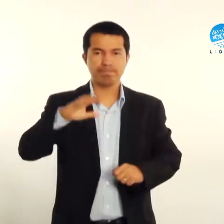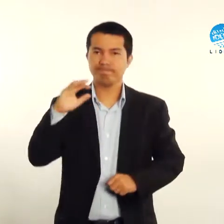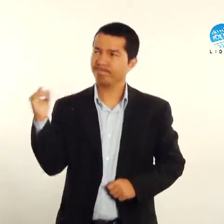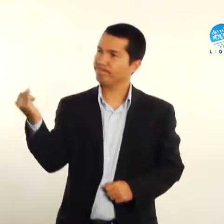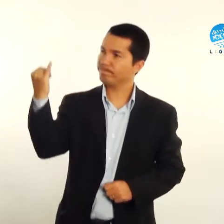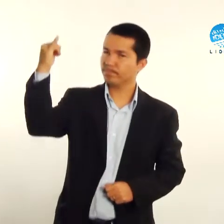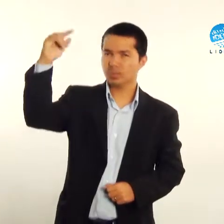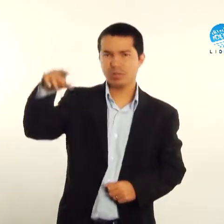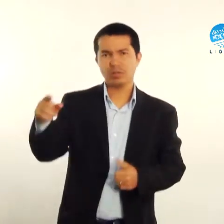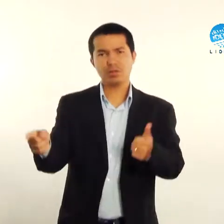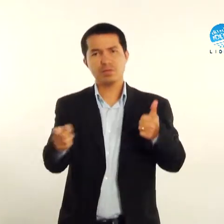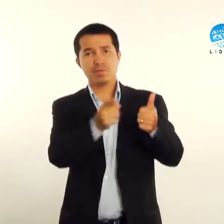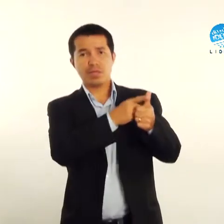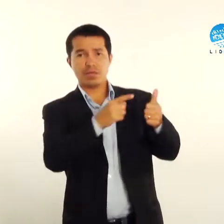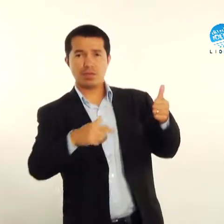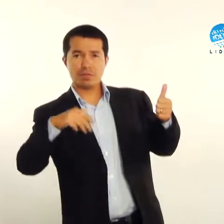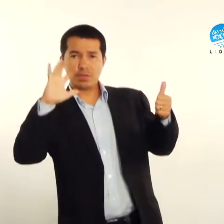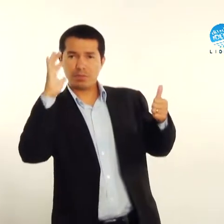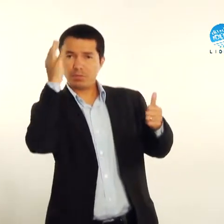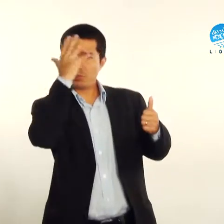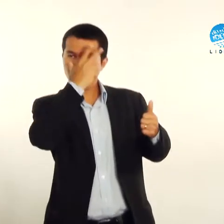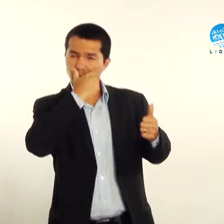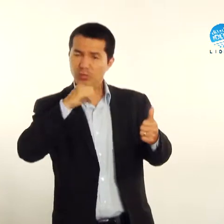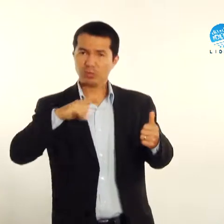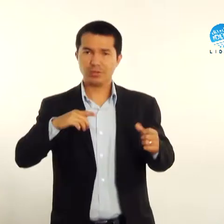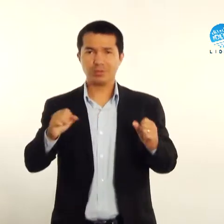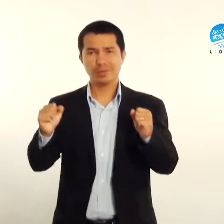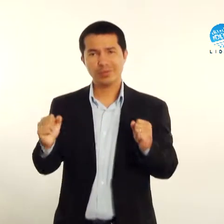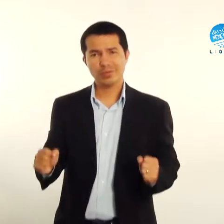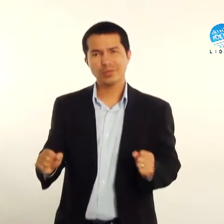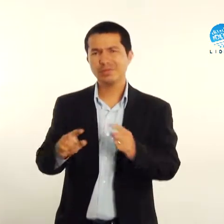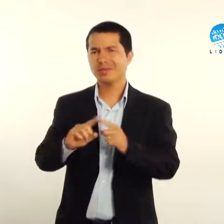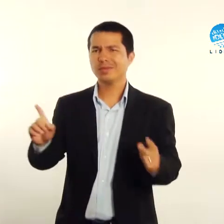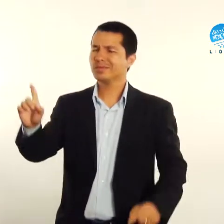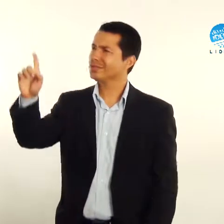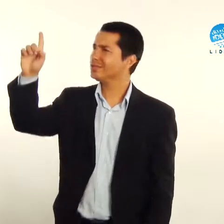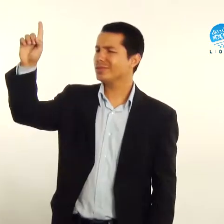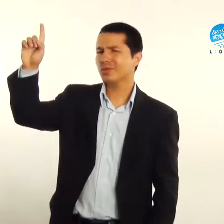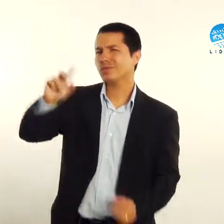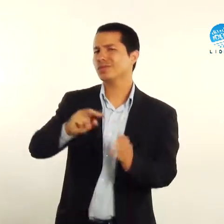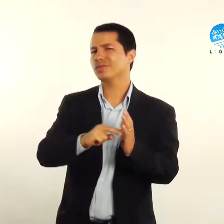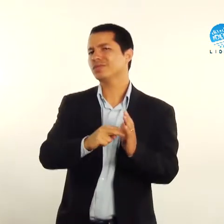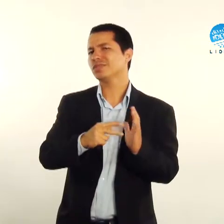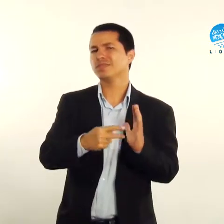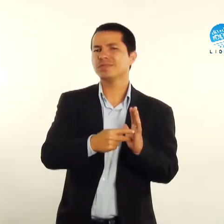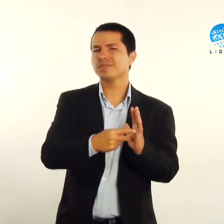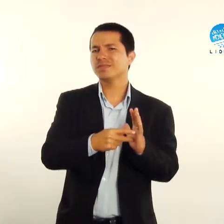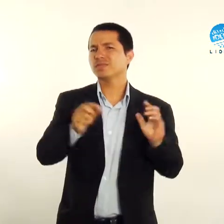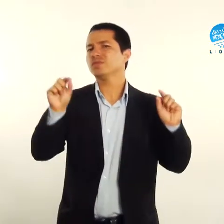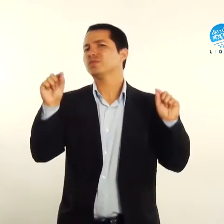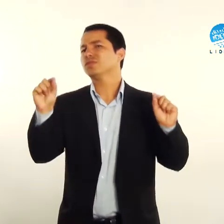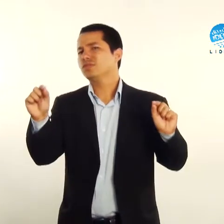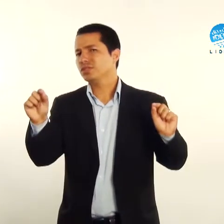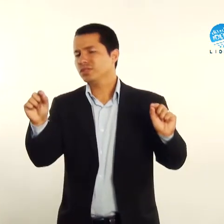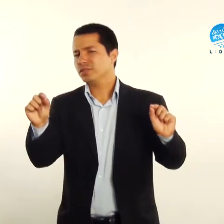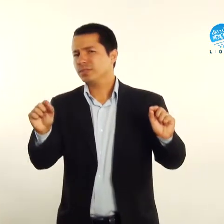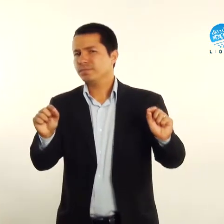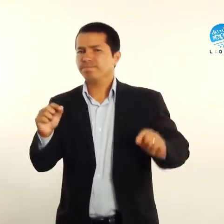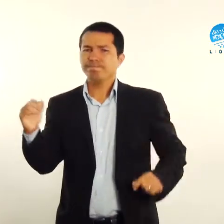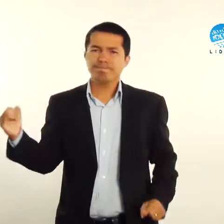significa. É ser o primeiro, é ser o mais bonito, o que tem dinheiro, o que tem poder. Mas e para Deus? O que significa